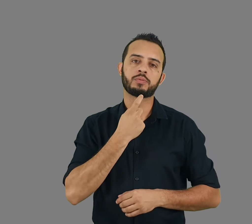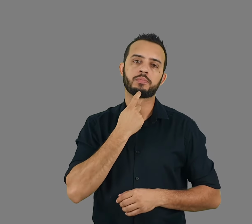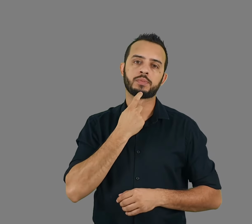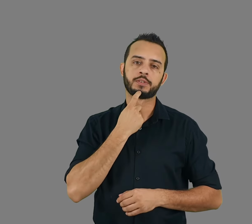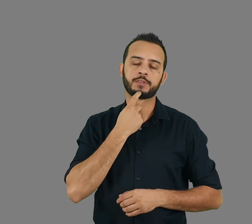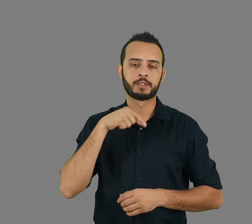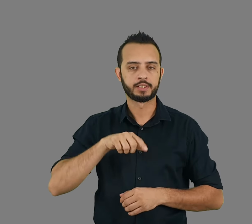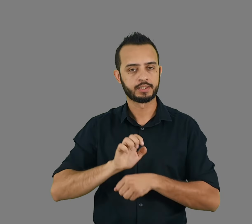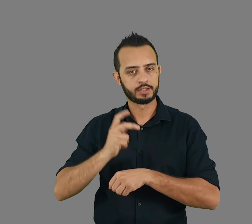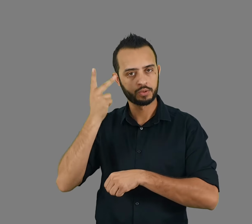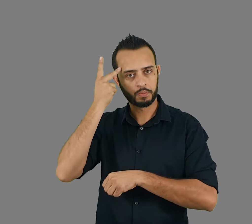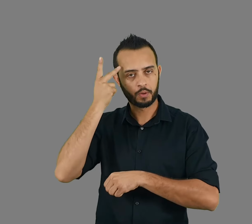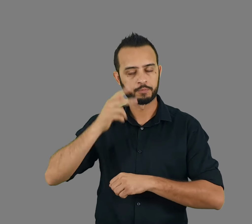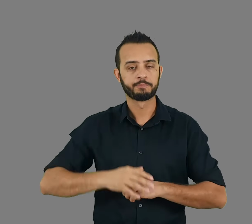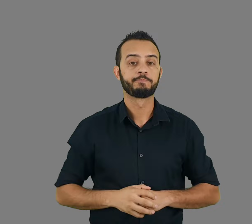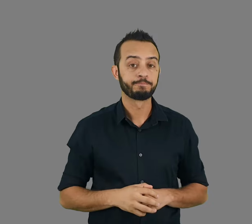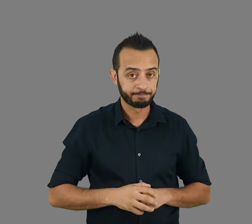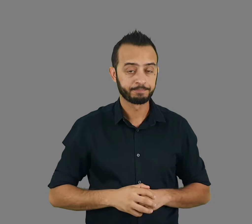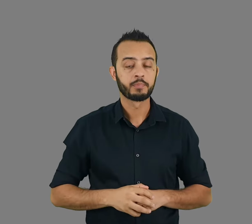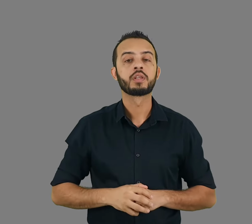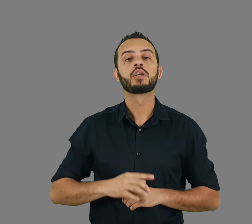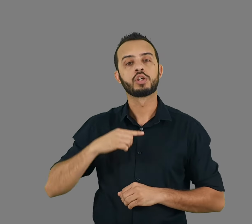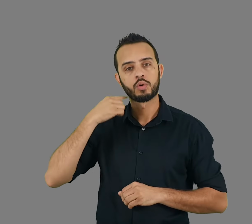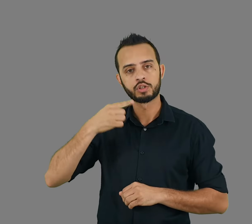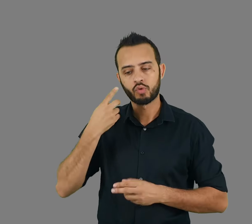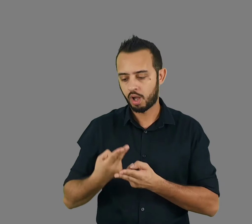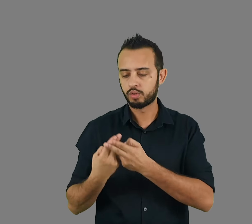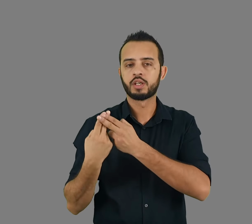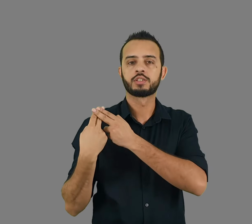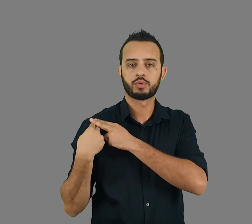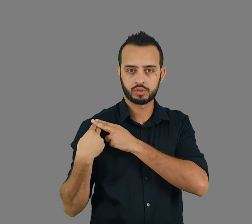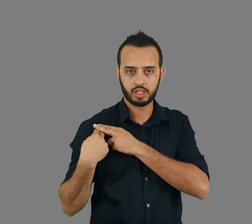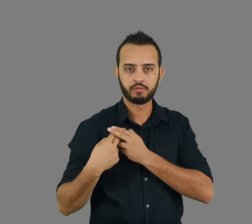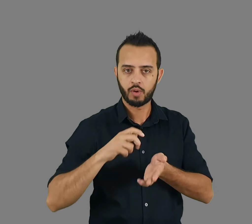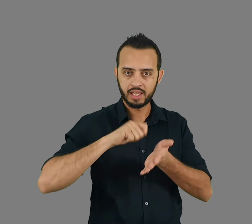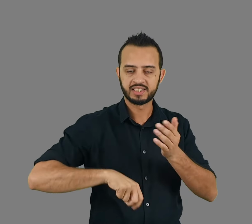Campinas, São Paulo. Vinícius Augustus Fernandes Rosa